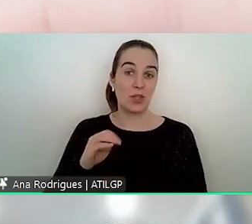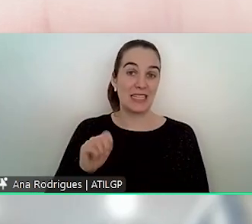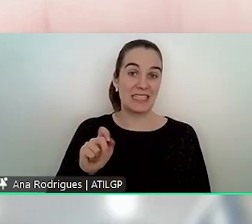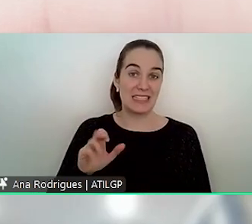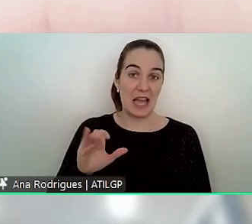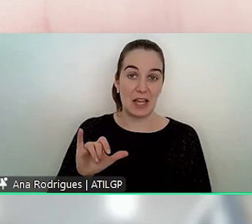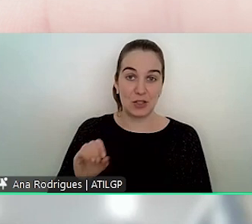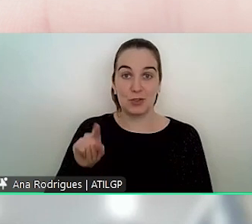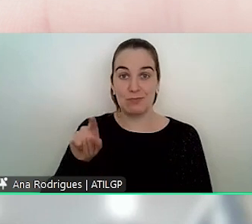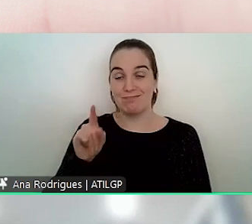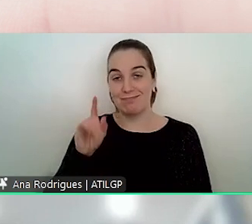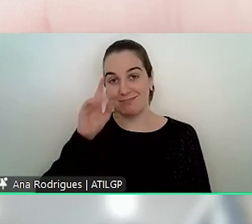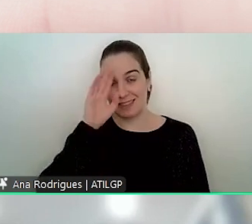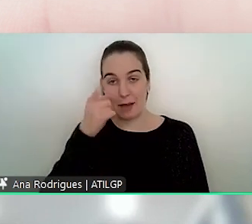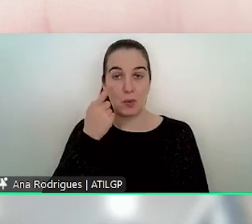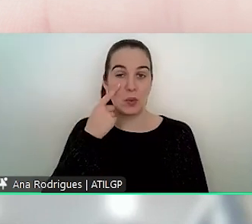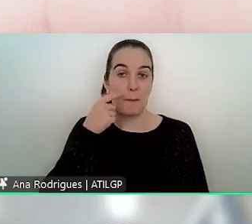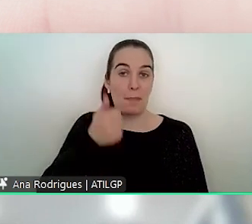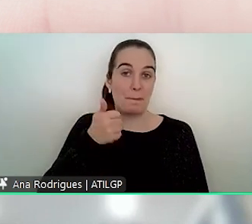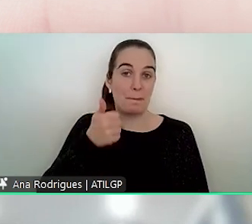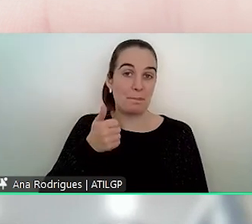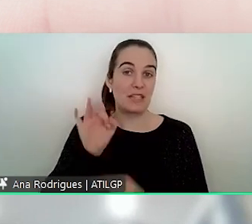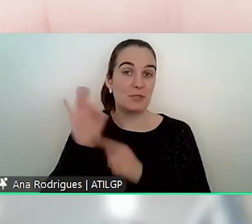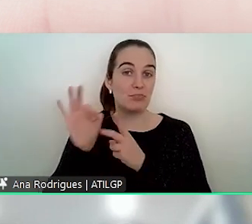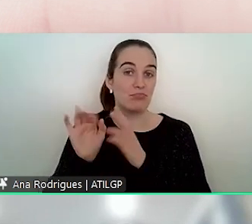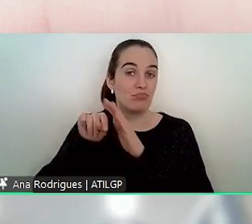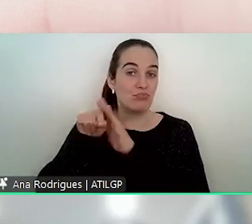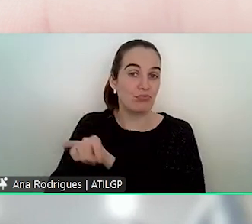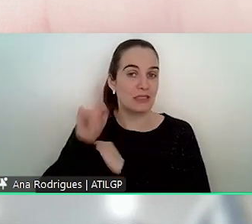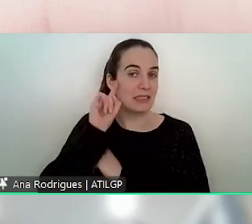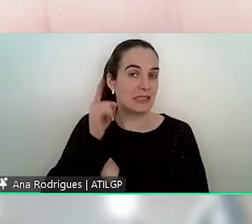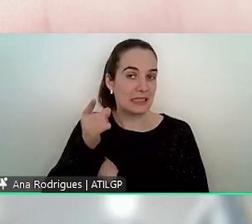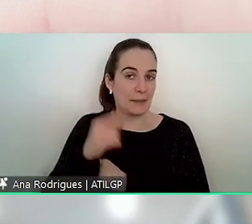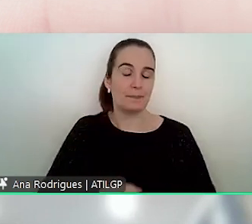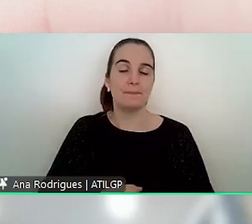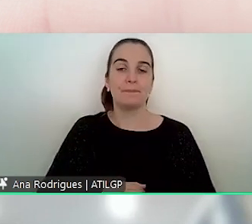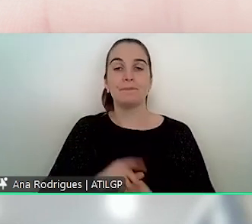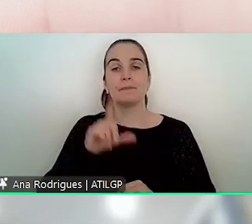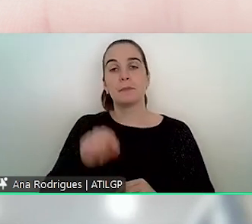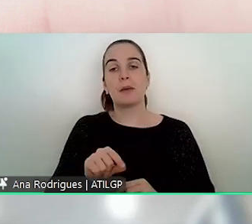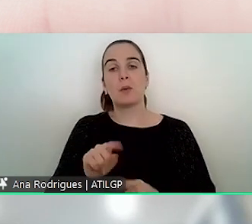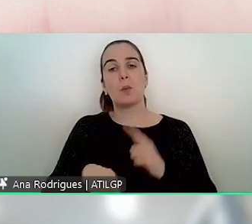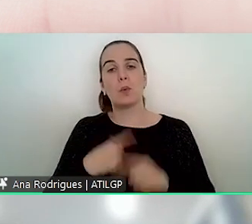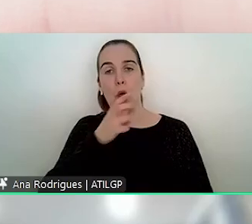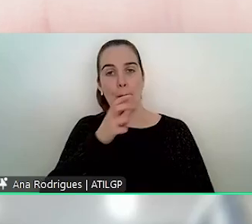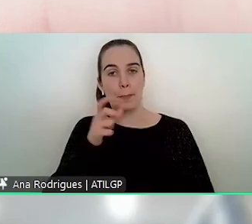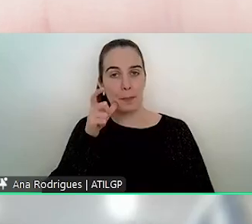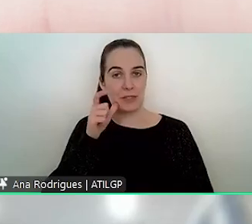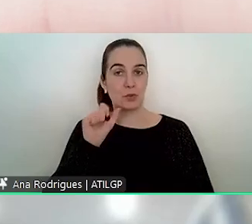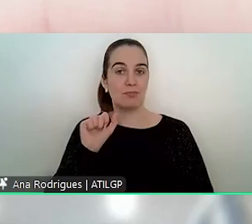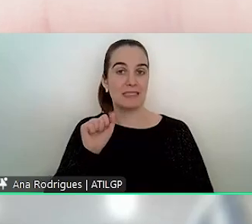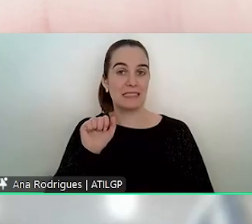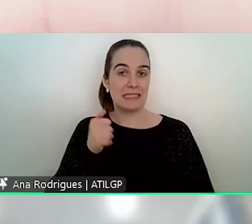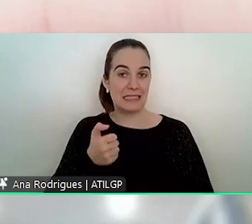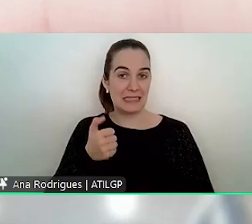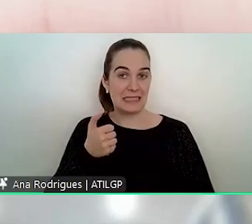eventualmente poderá conhecer isto em maior detalhe. E depois tínhamos também o compromisso 5, que